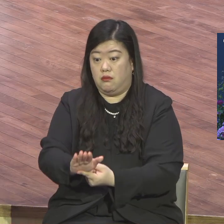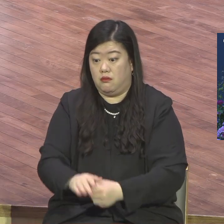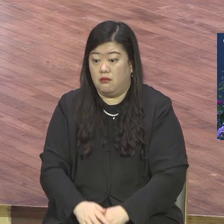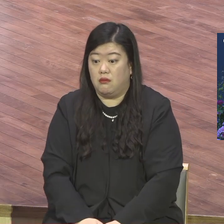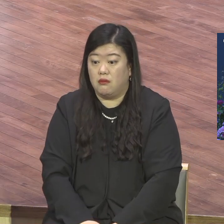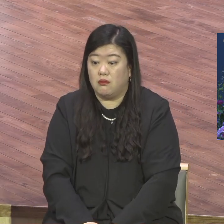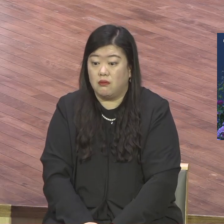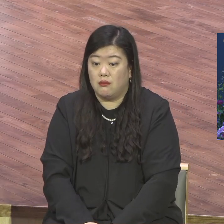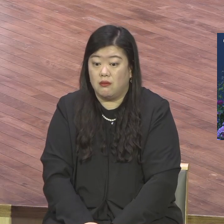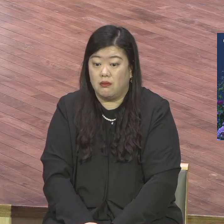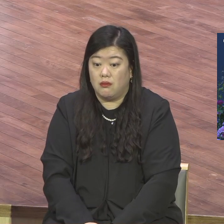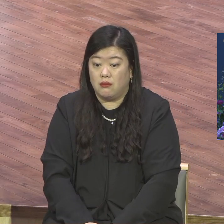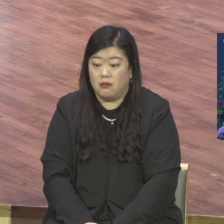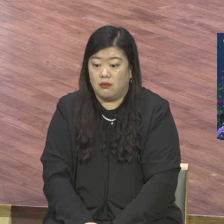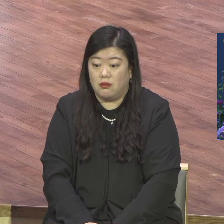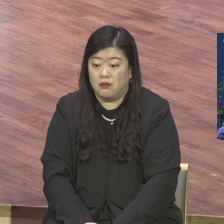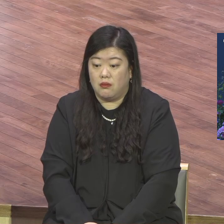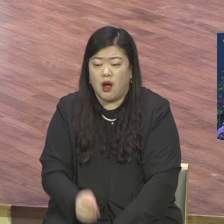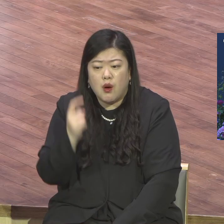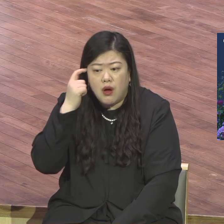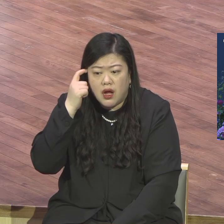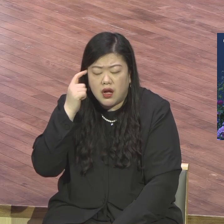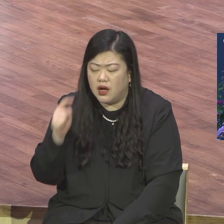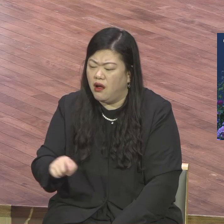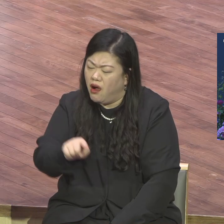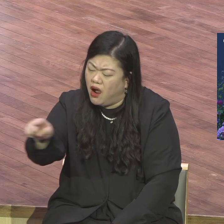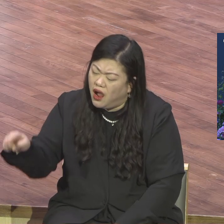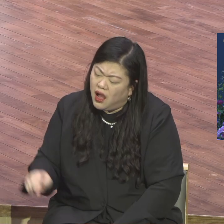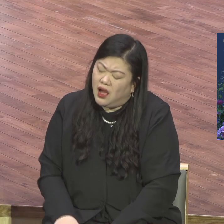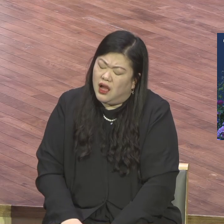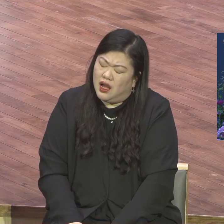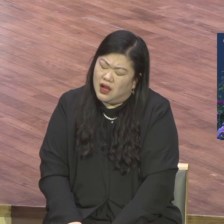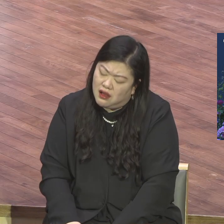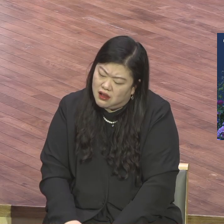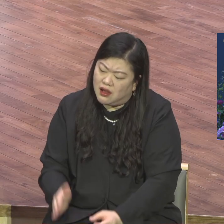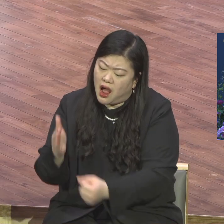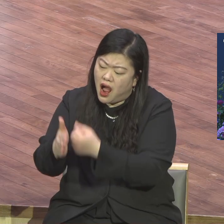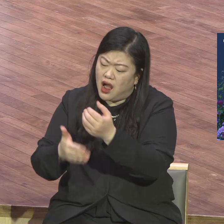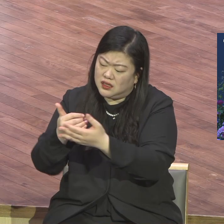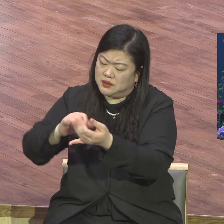너무 속고 있는 저 자기 동족들의 그 모습이